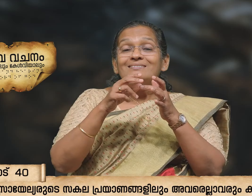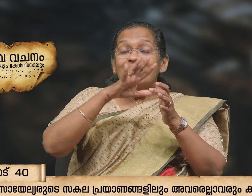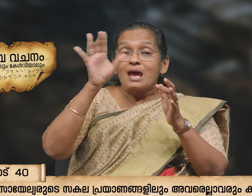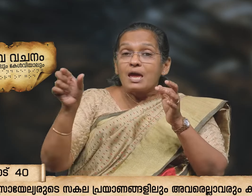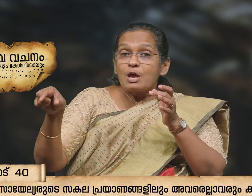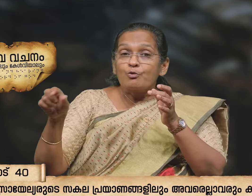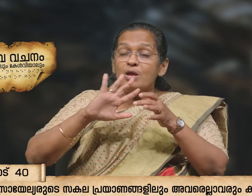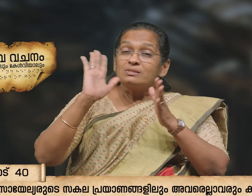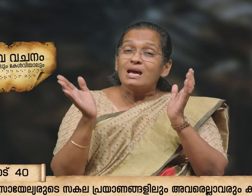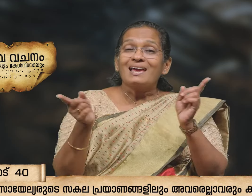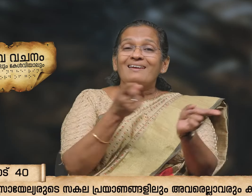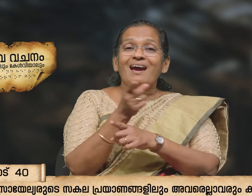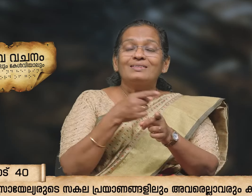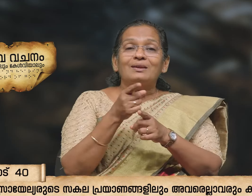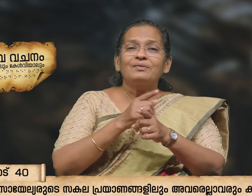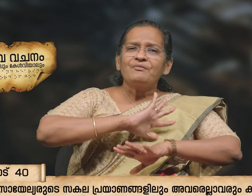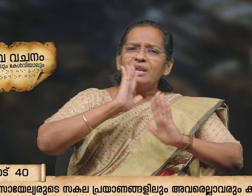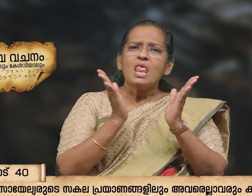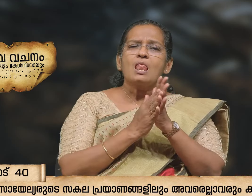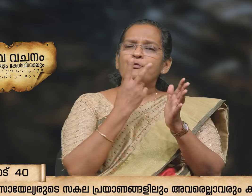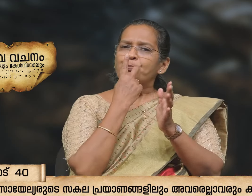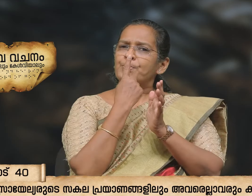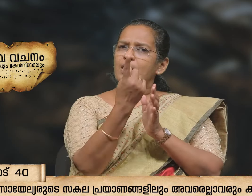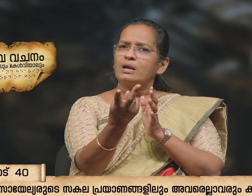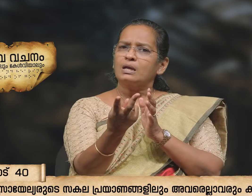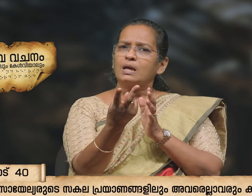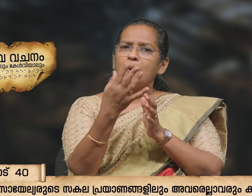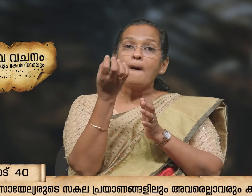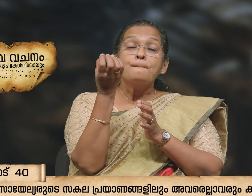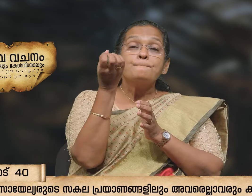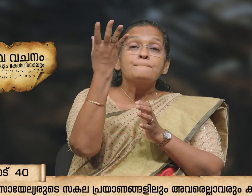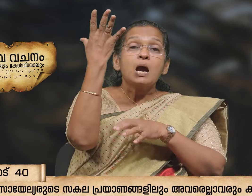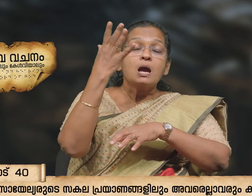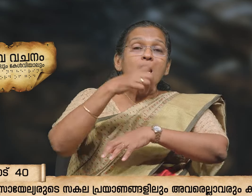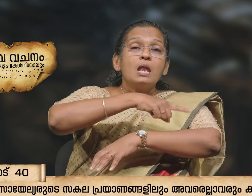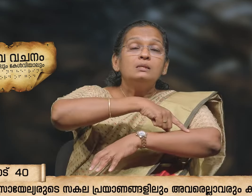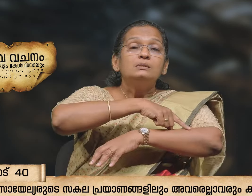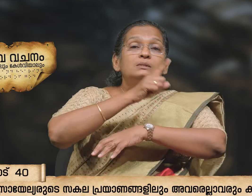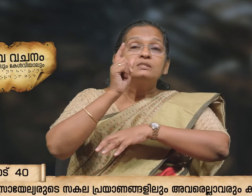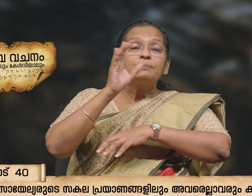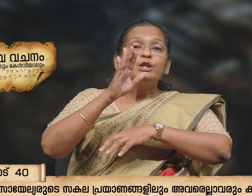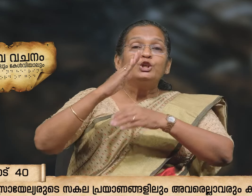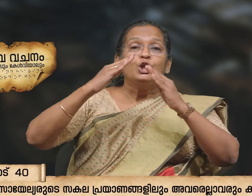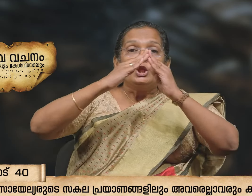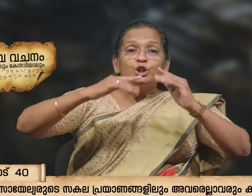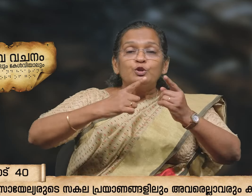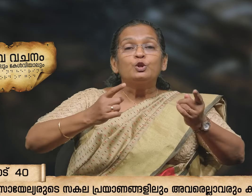സകല പ്രയാണങ്ങളിലും അവരെല്ലാവരും കാണുക, പകൽ സമയത്ത് തിരുനിവാസത്തിന്മേൽ